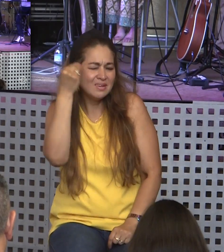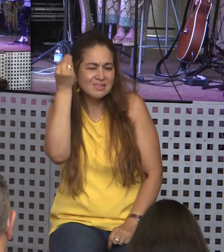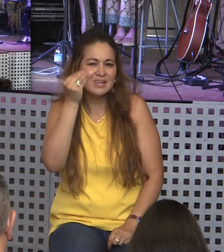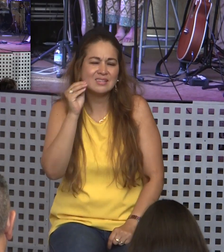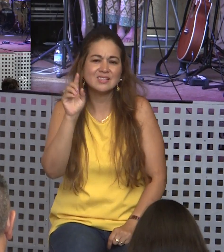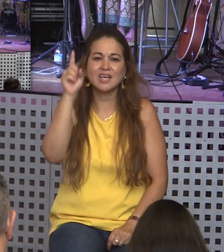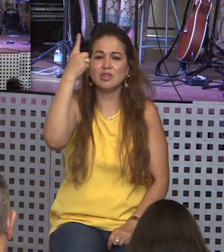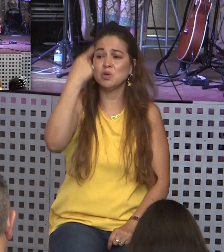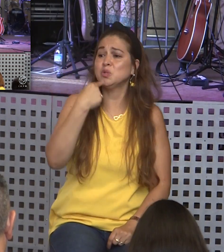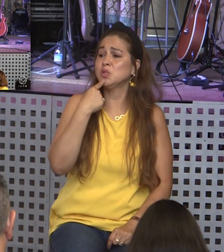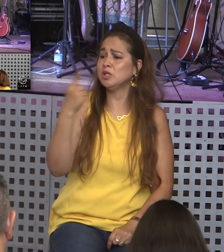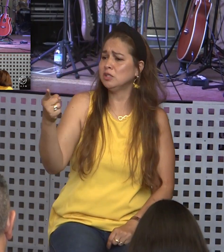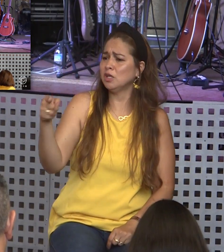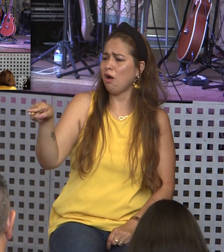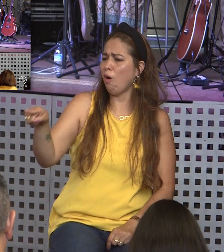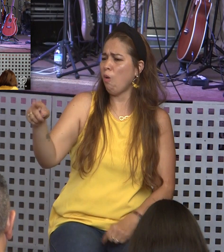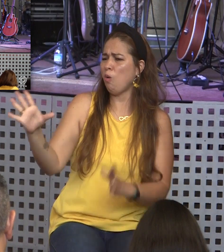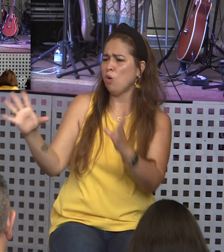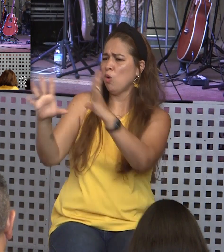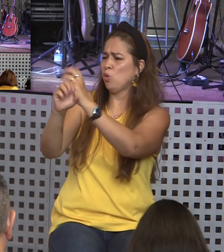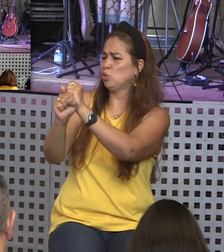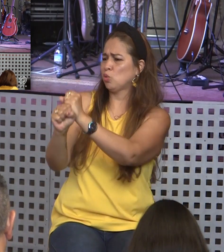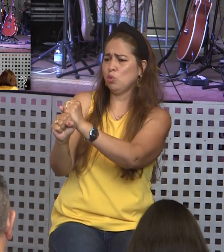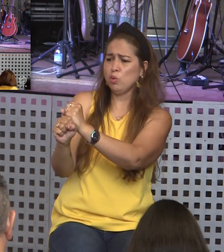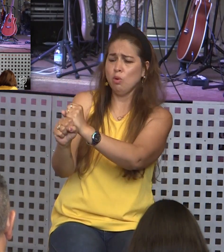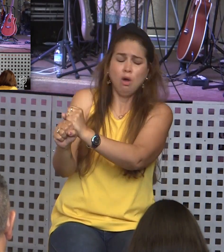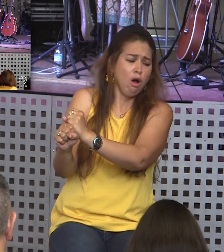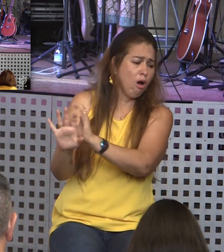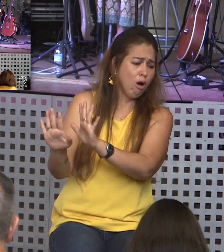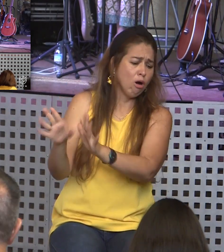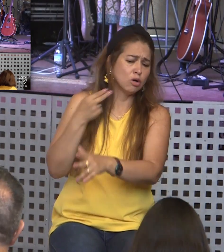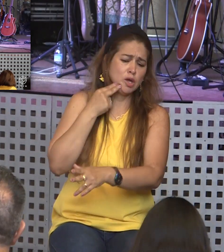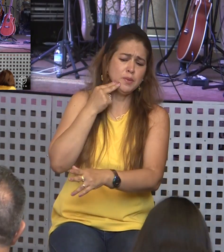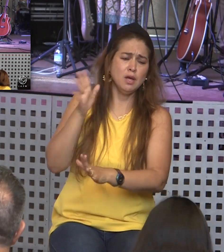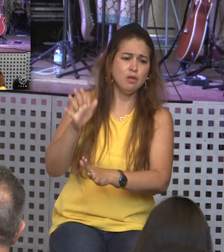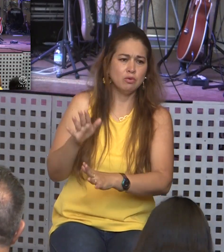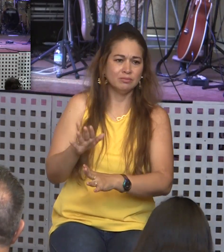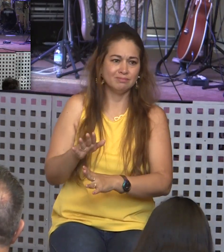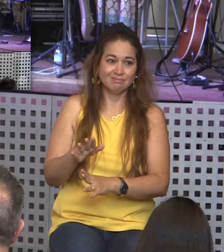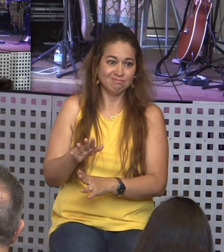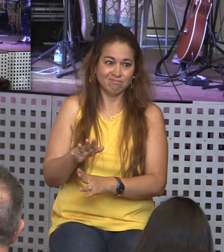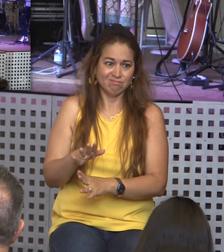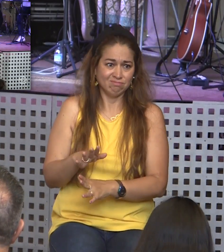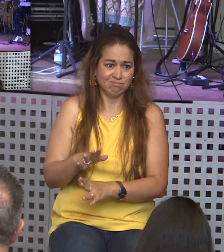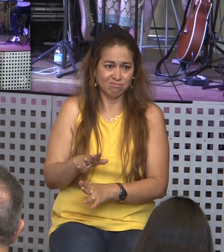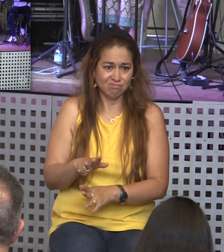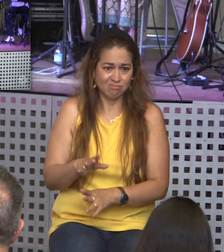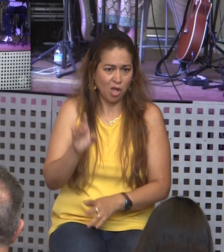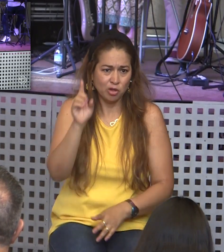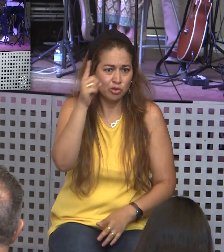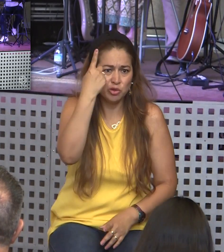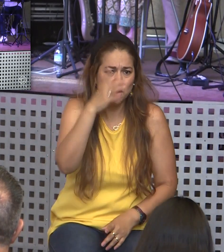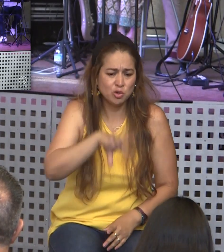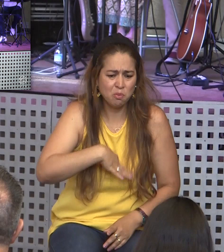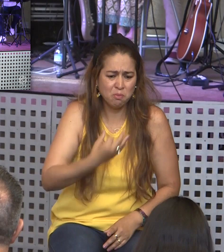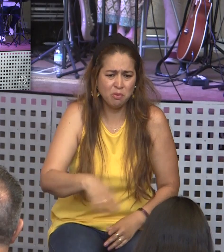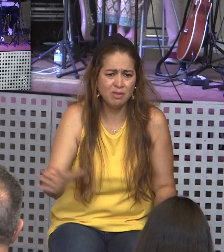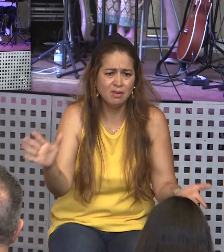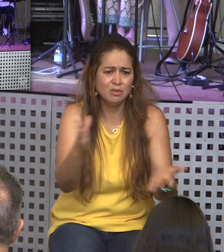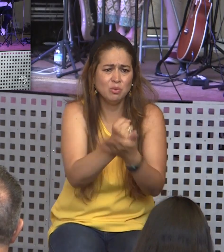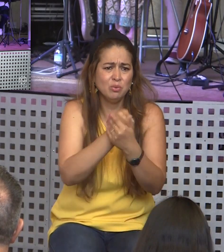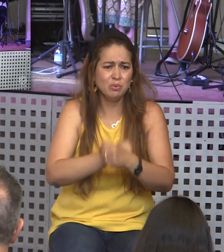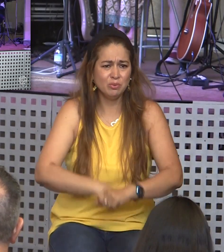estás viviendo, que yo estoy viviendo y que digo, uy, qué situación tan complicada, ¿no? ¿Tú crees que para Dios hay algo complicado? ¿Hay